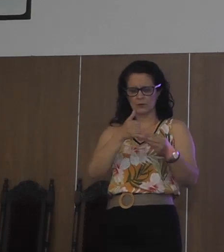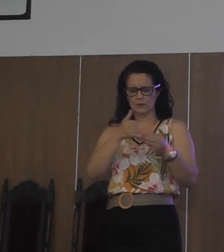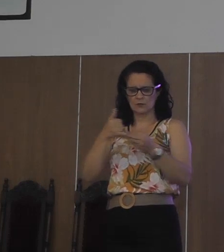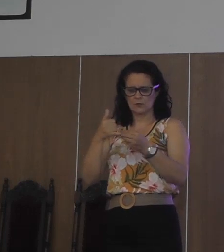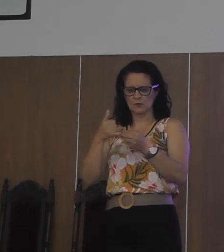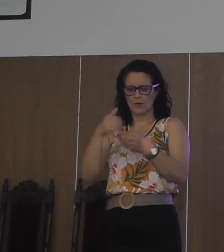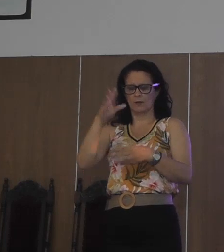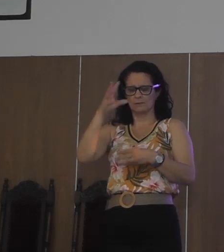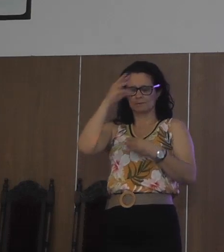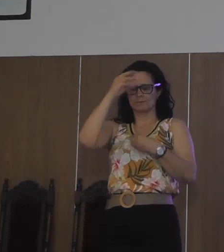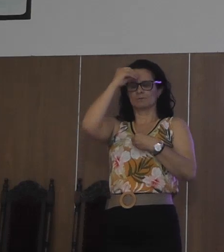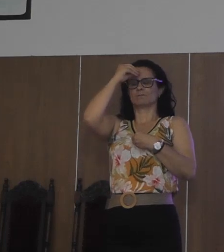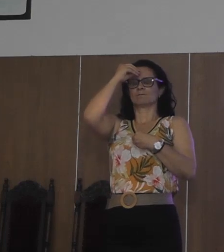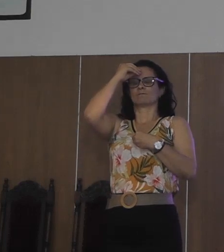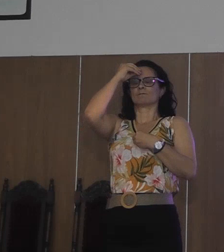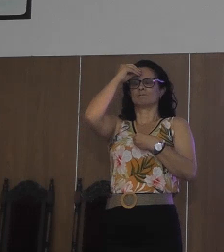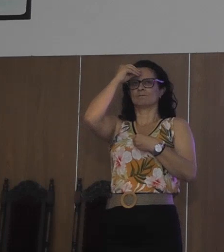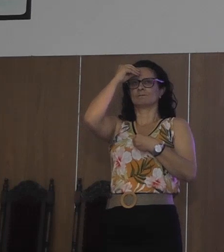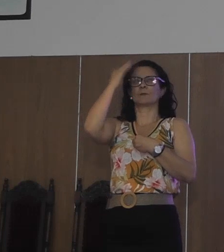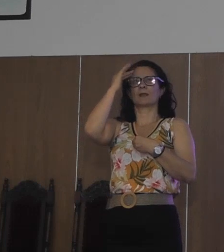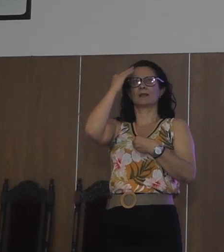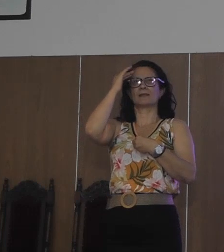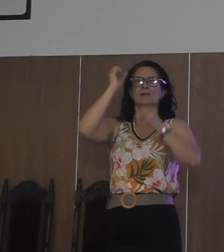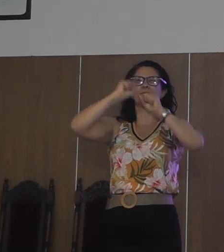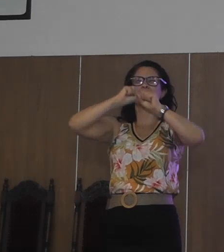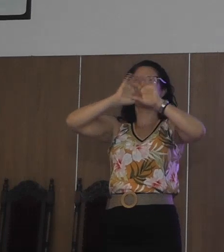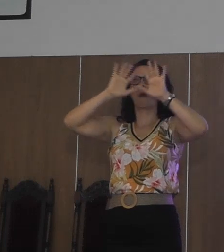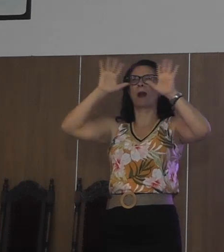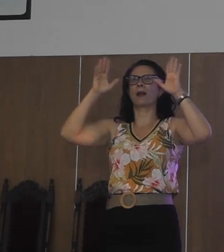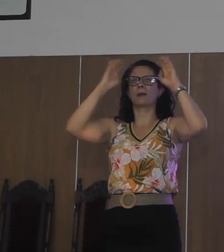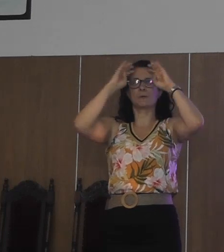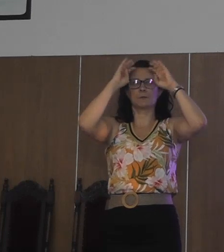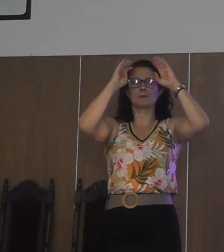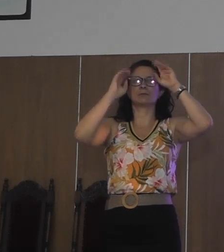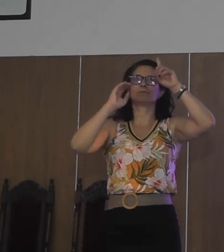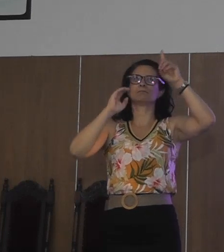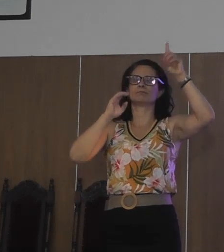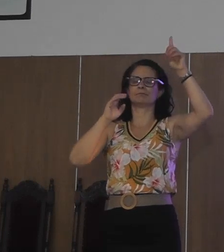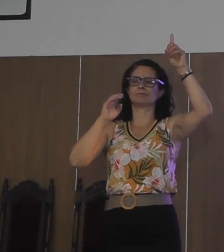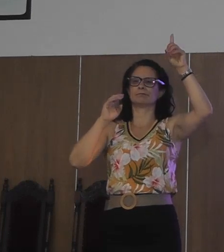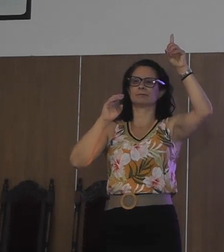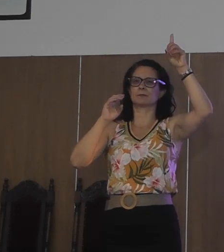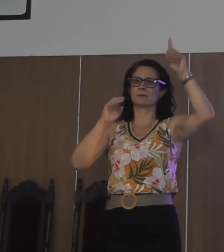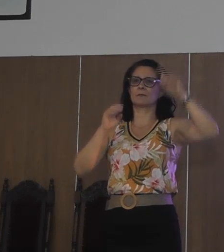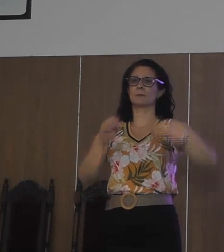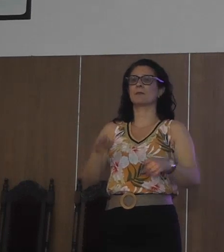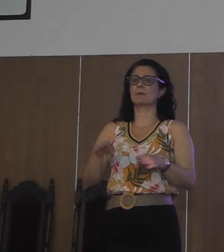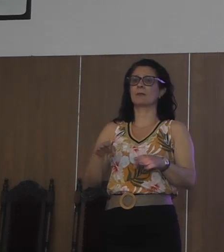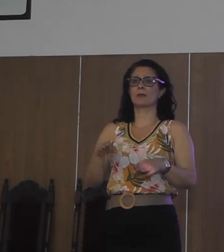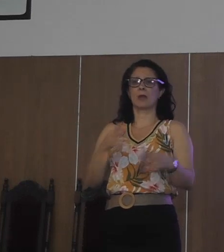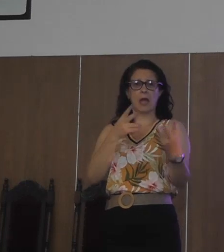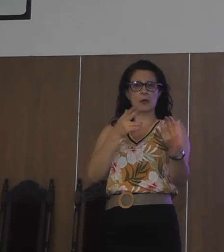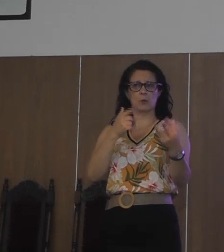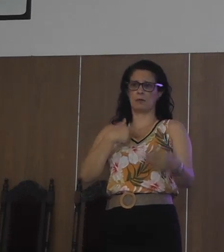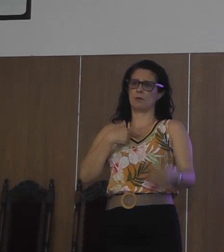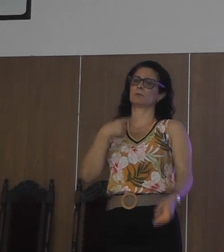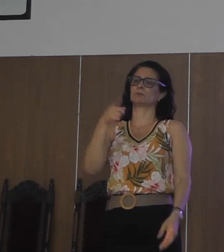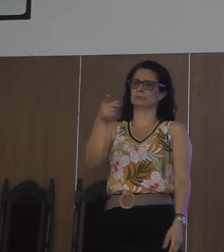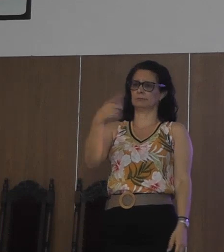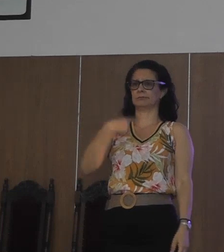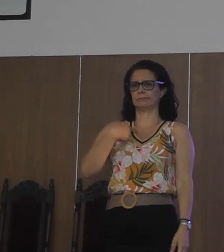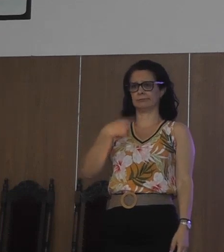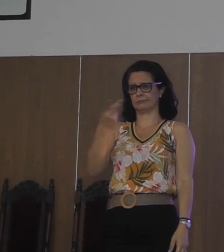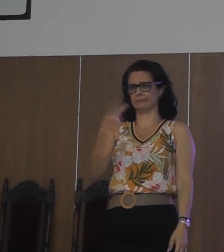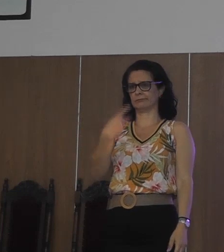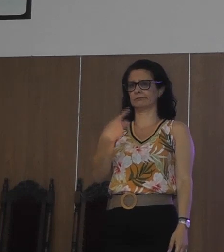que eu e você precisamos receber nessa noite. E certamente recebemos, porque cada um de nós que estamos aqui, e você aí no